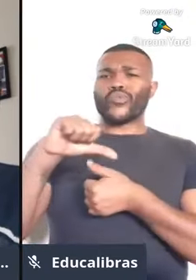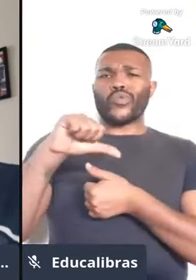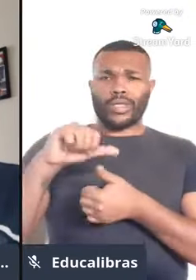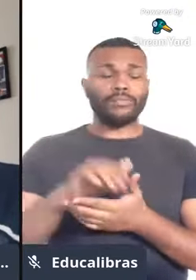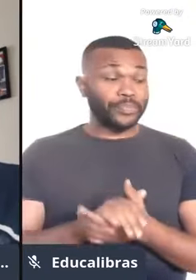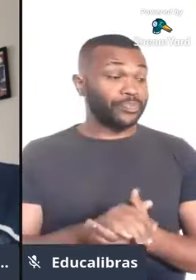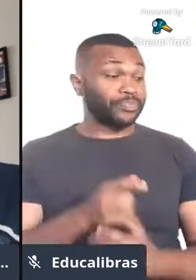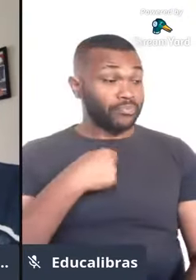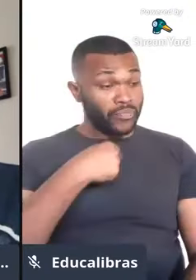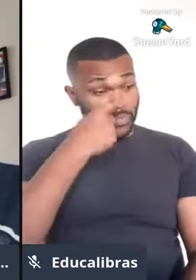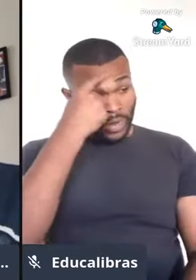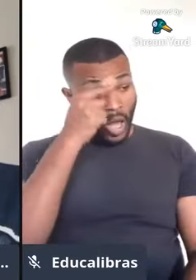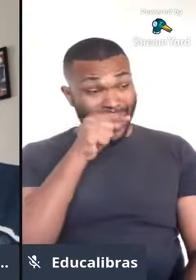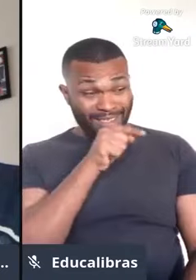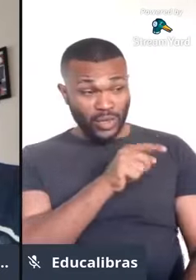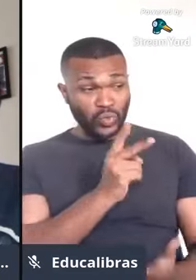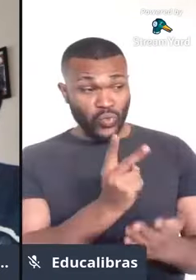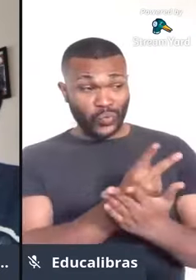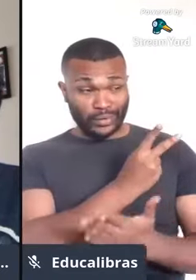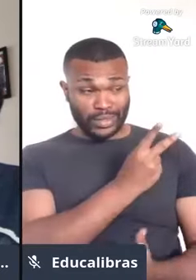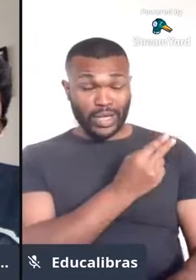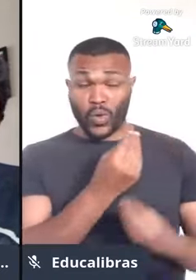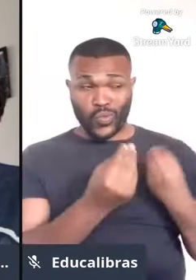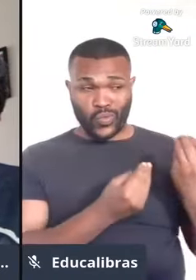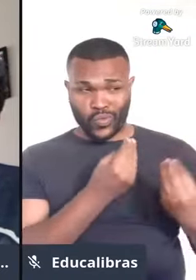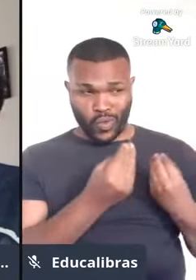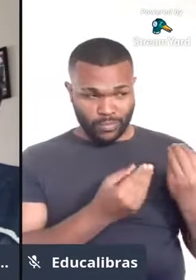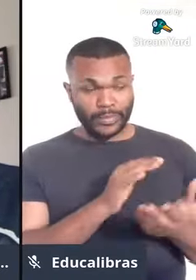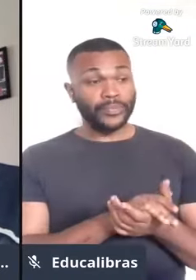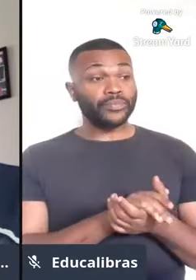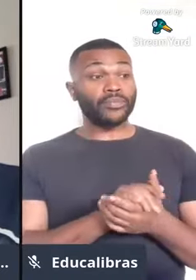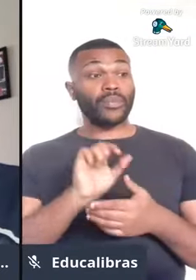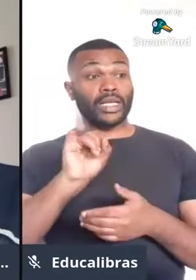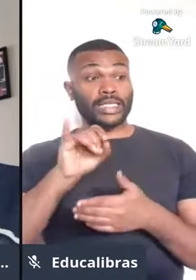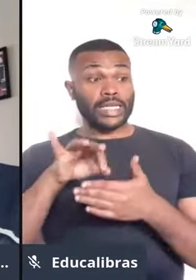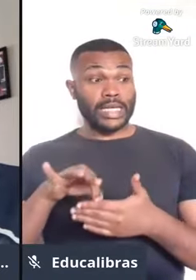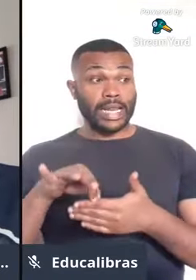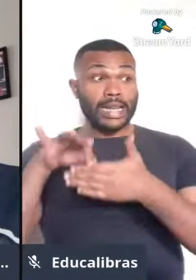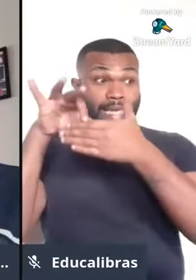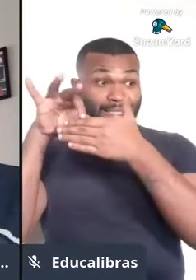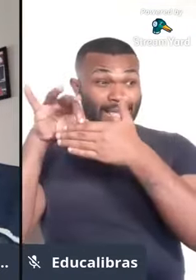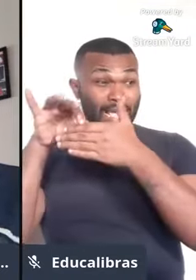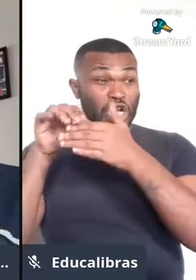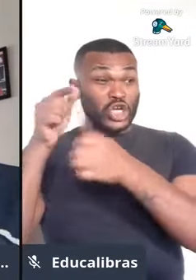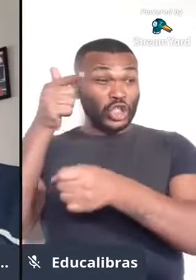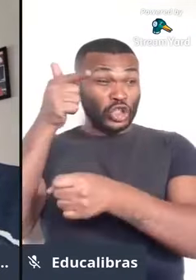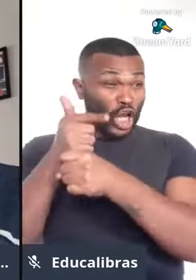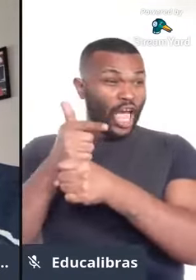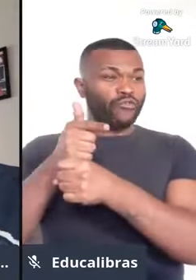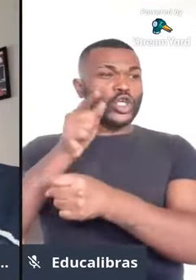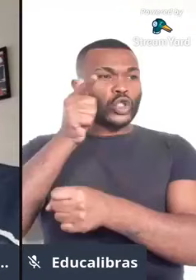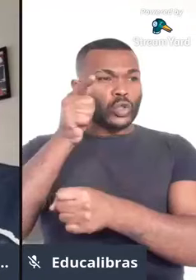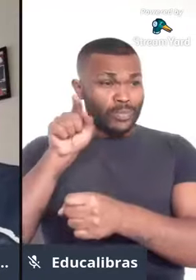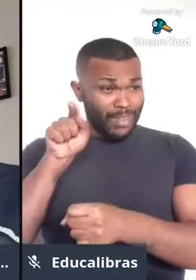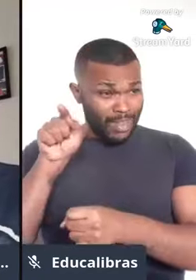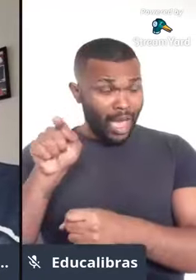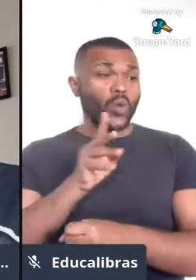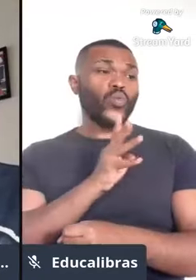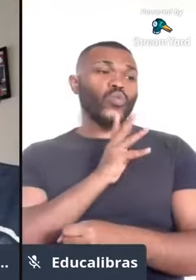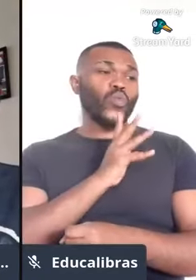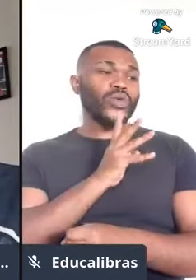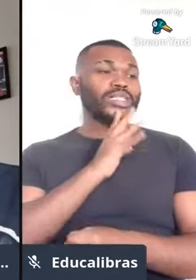acontecer quando os líderes da grande imprensa compreenderem a importância desse tema.